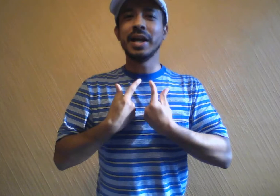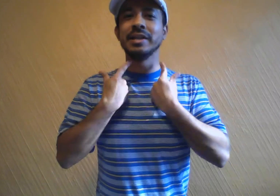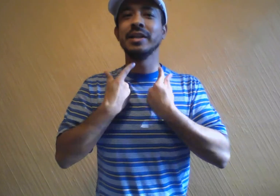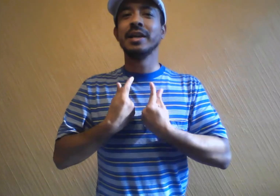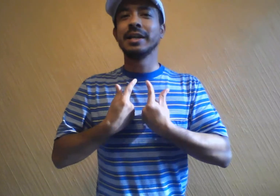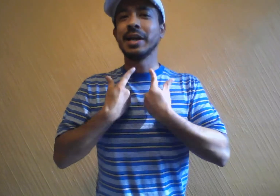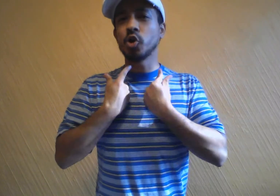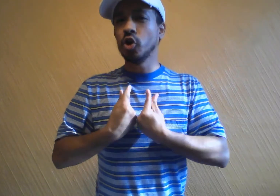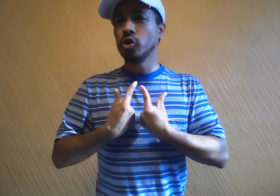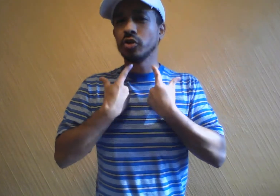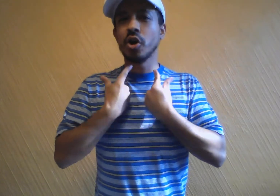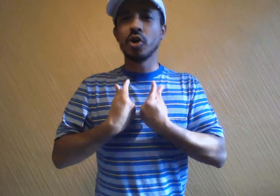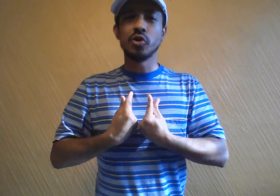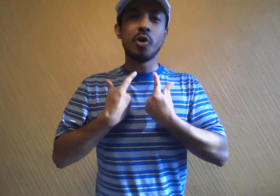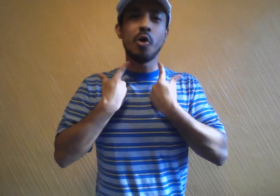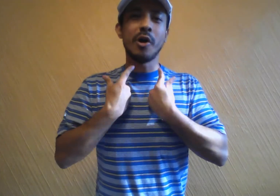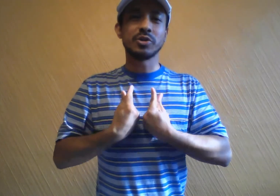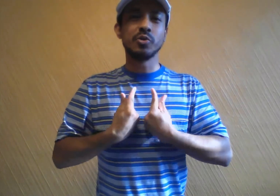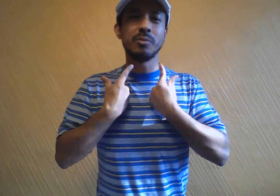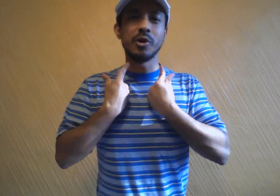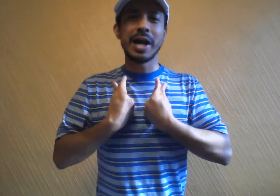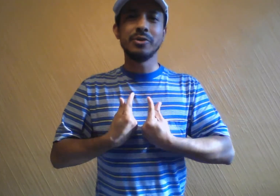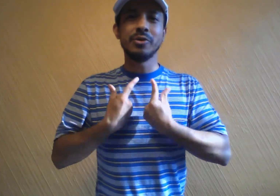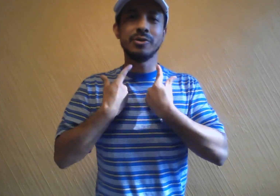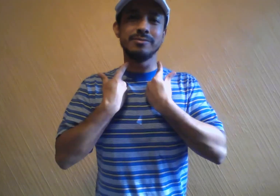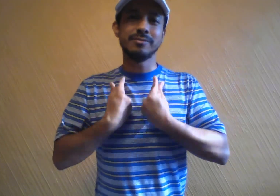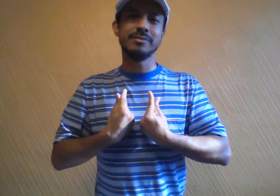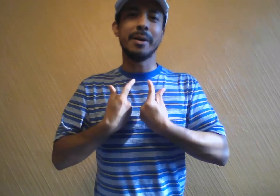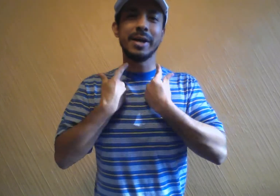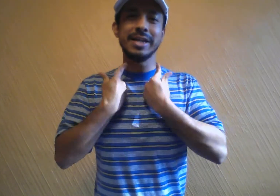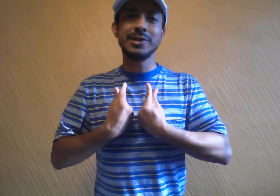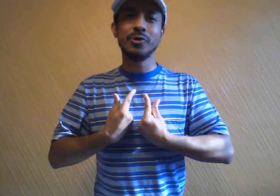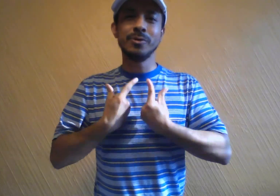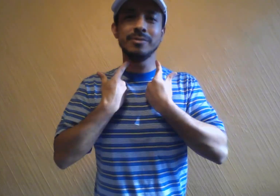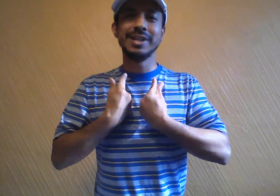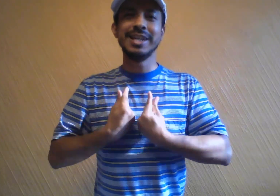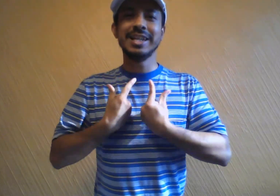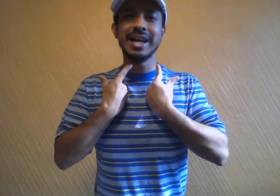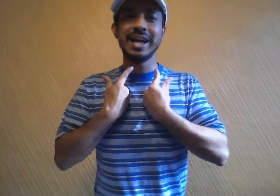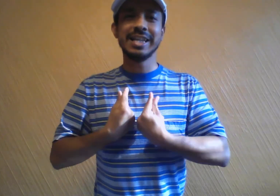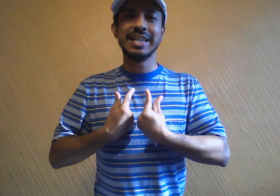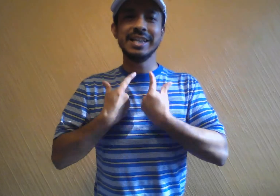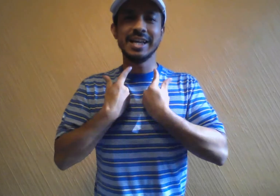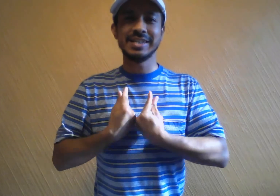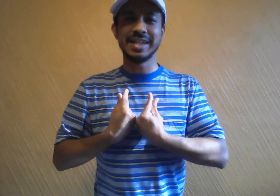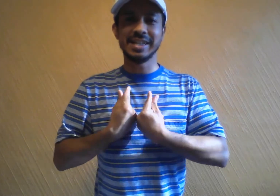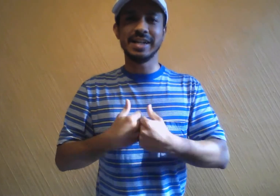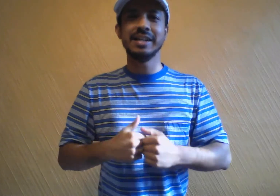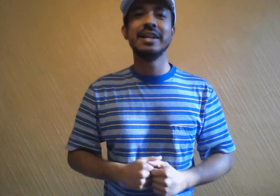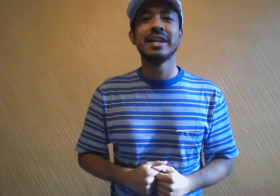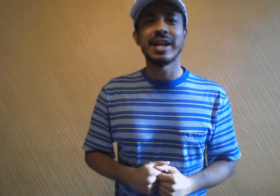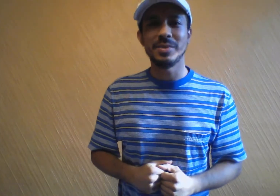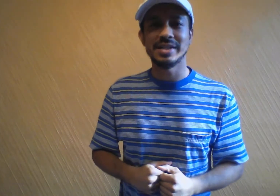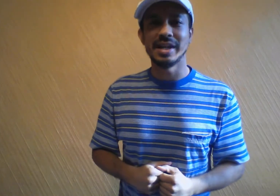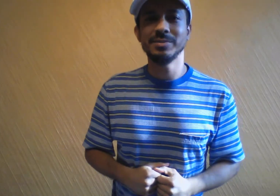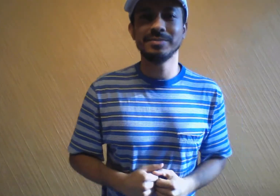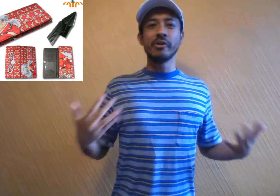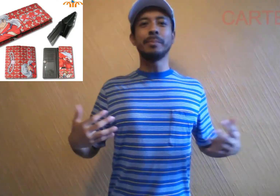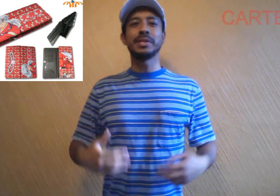También, ¿qué color? Rojo, azul, morado, amarillo, lila, guinda, etc. Camisa. Y ahora